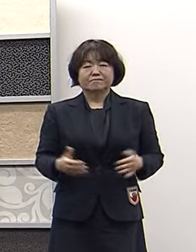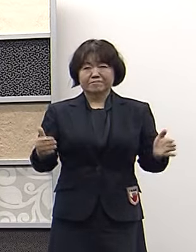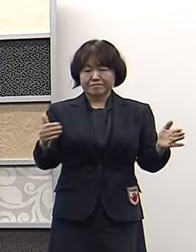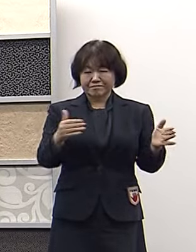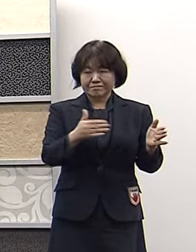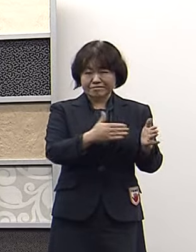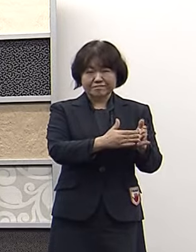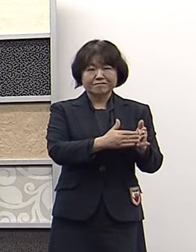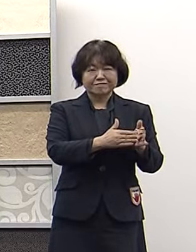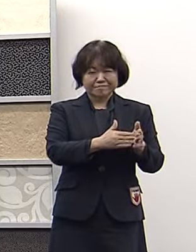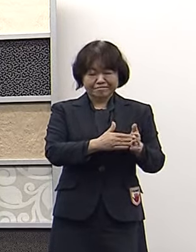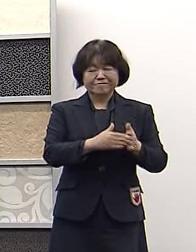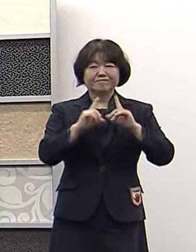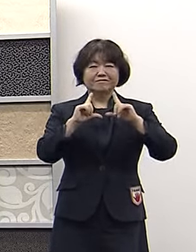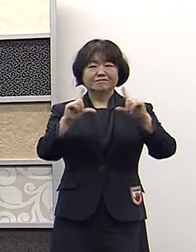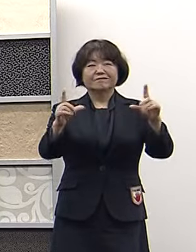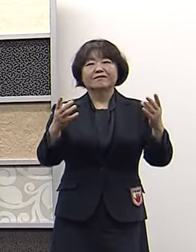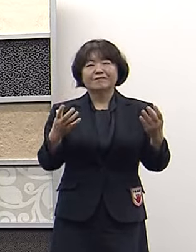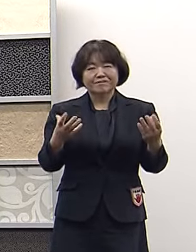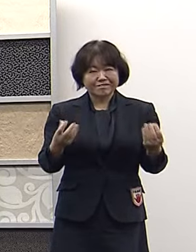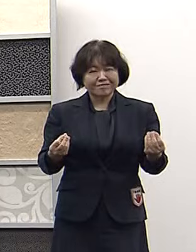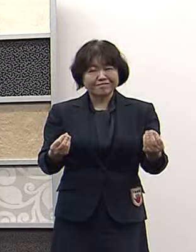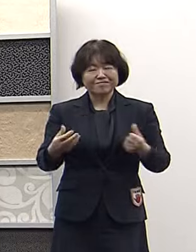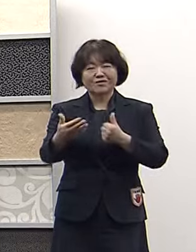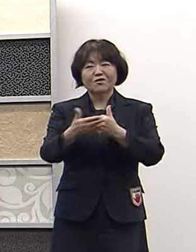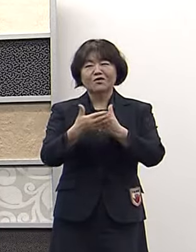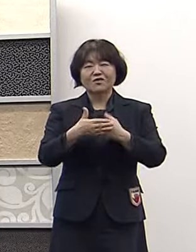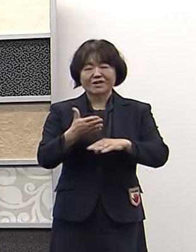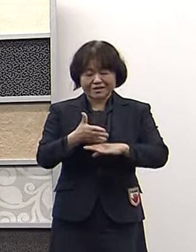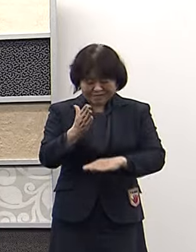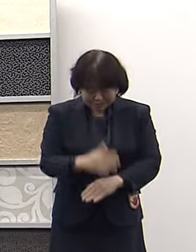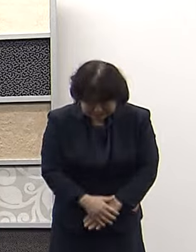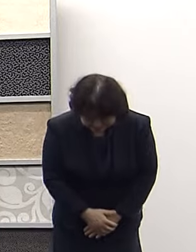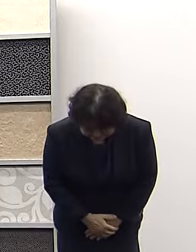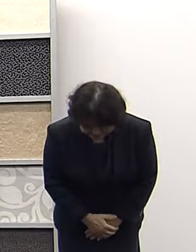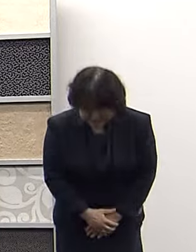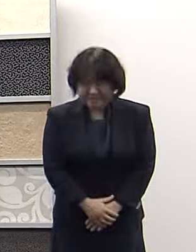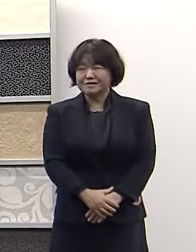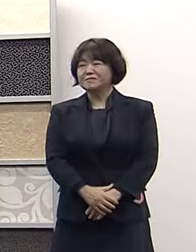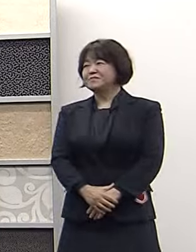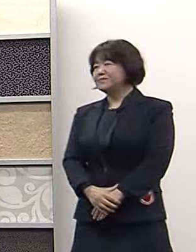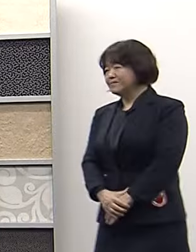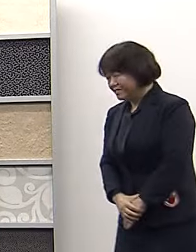をもちまして定例記者会見を終了いたします。ご協力ありがとうございました。 はい、ありがとうございました。